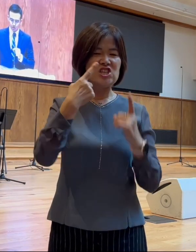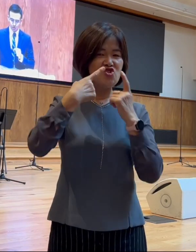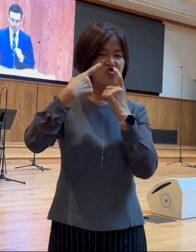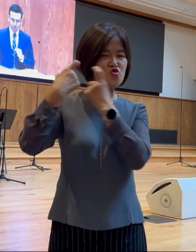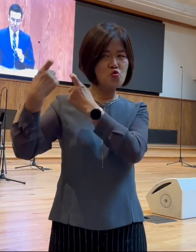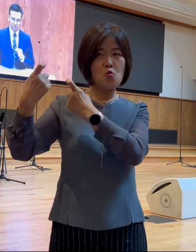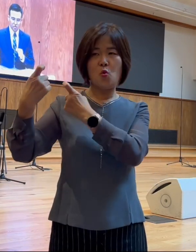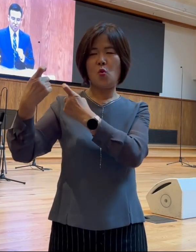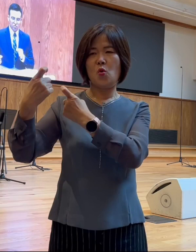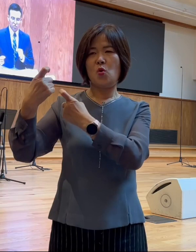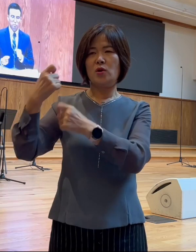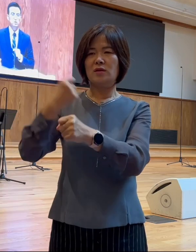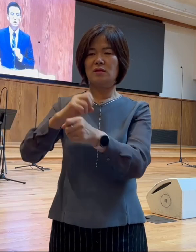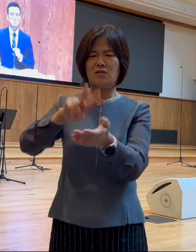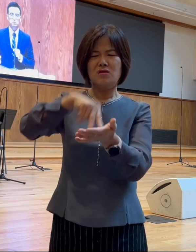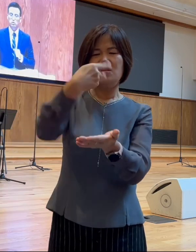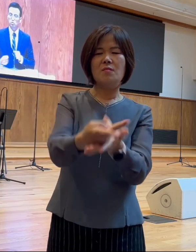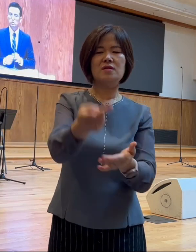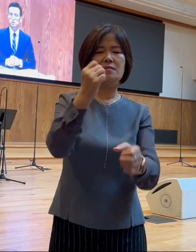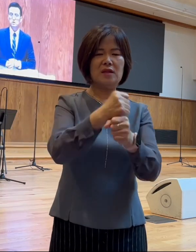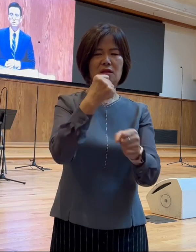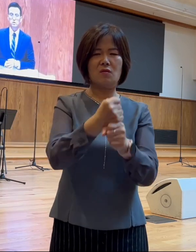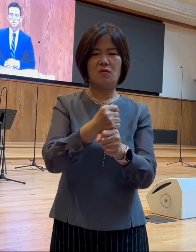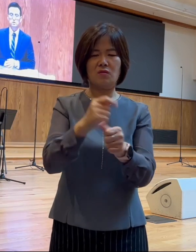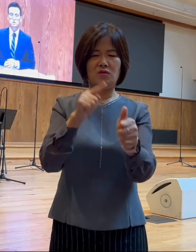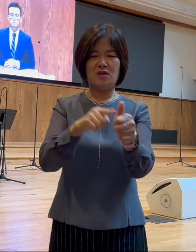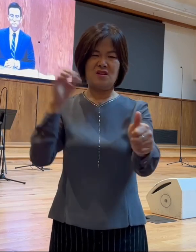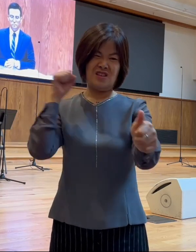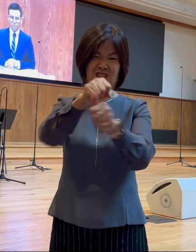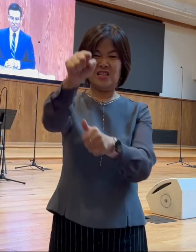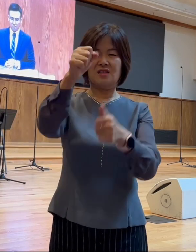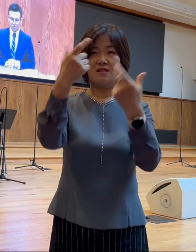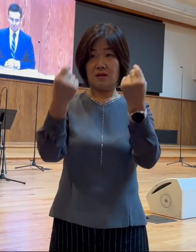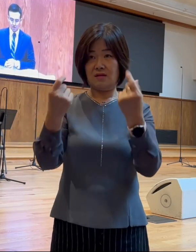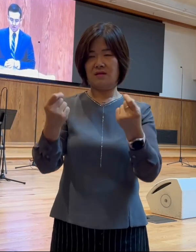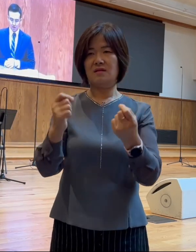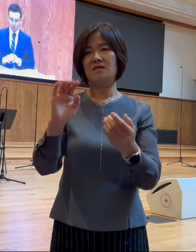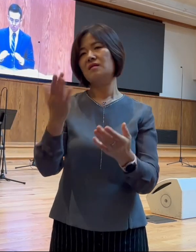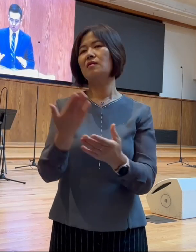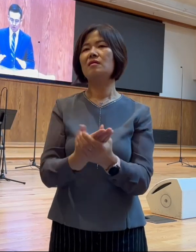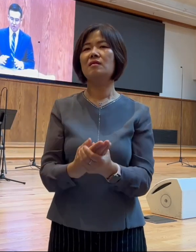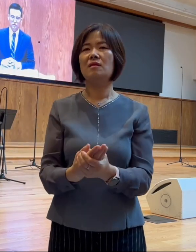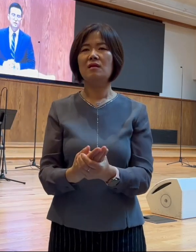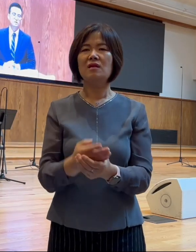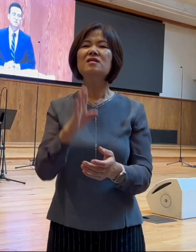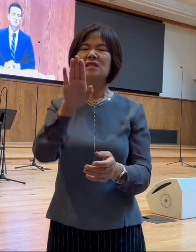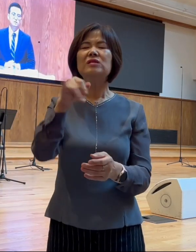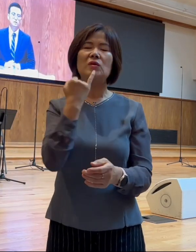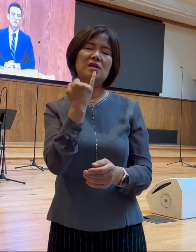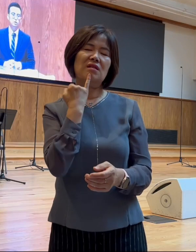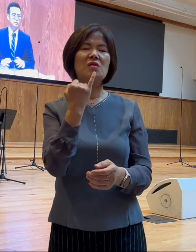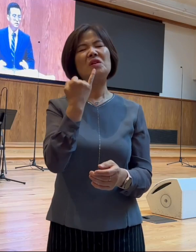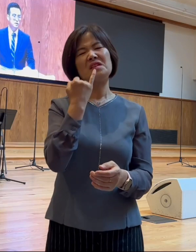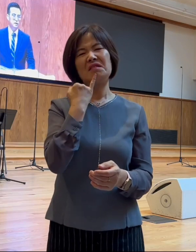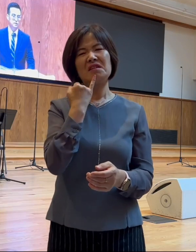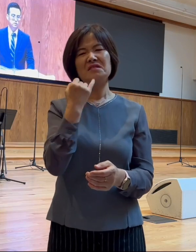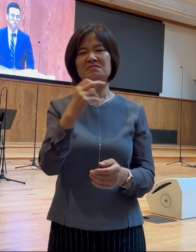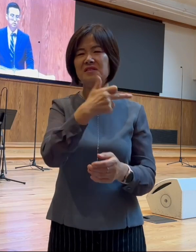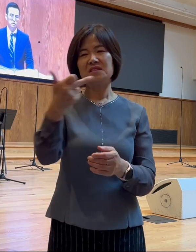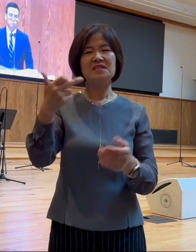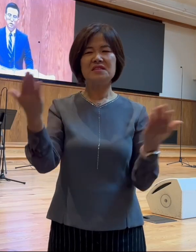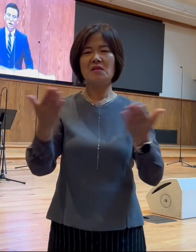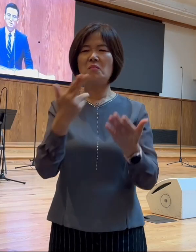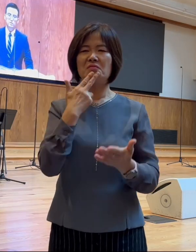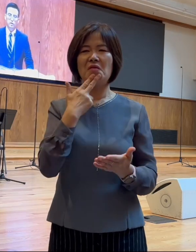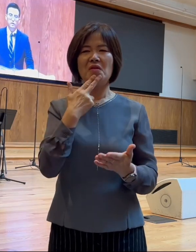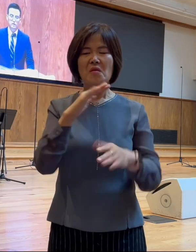유혹해서 넘어지게 합니다. 우리의 뒤를 치는 것 같이. 이 정도는 괜찮아. 설마 큰일 나겠어?